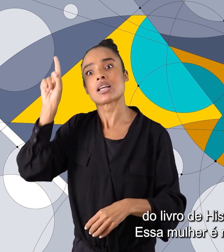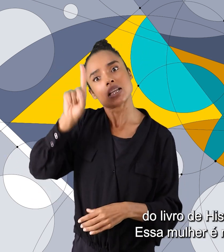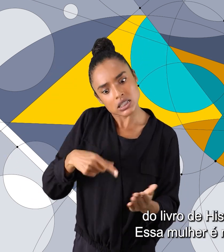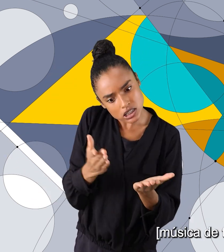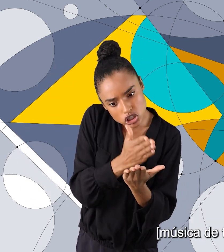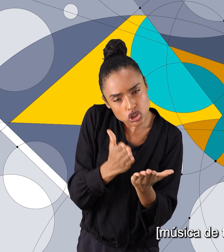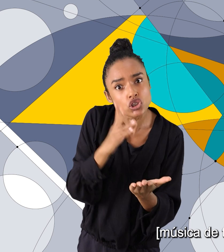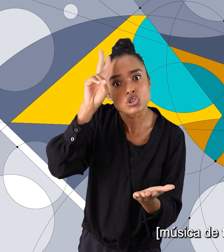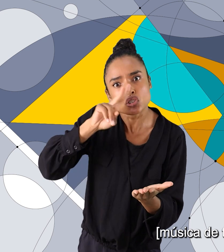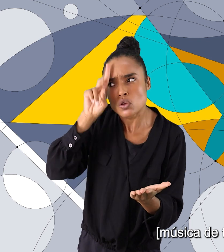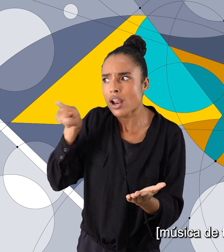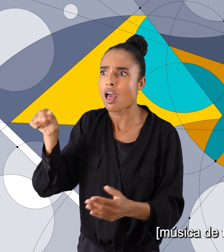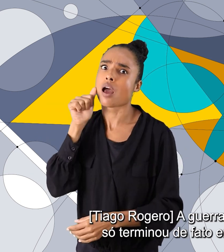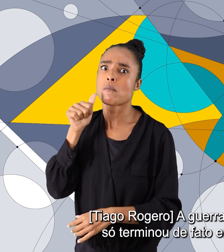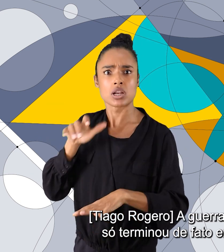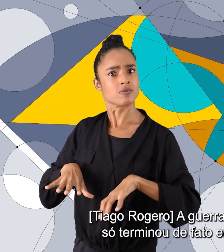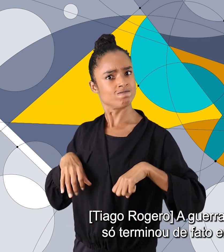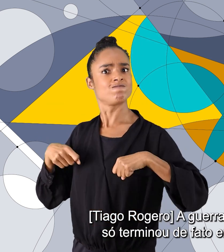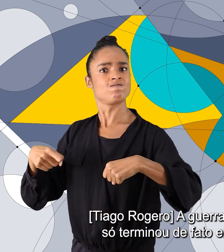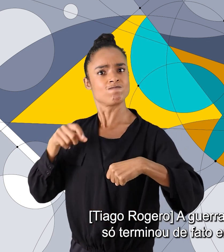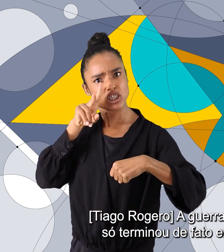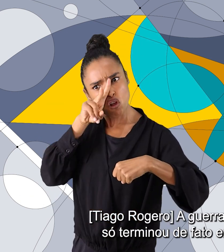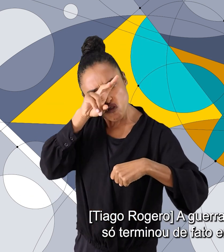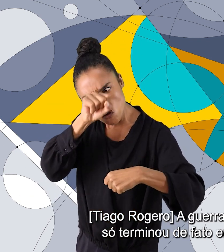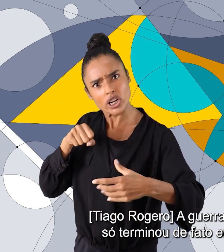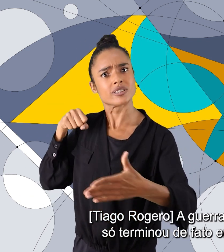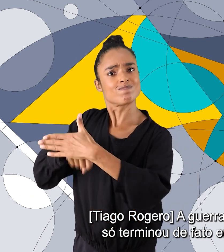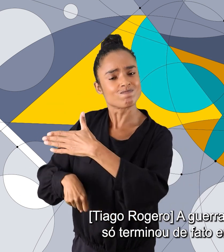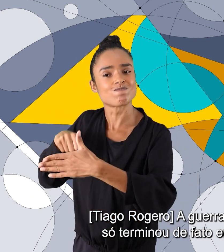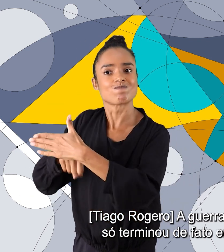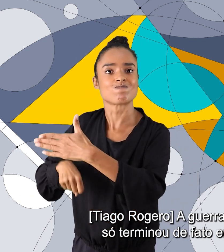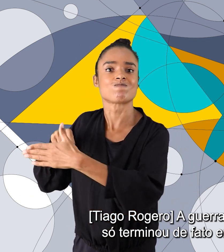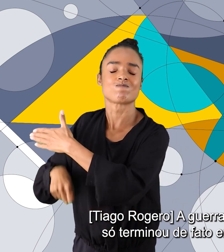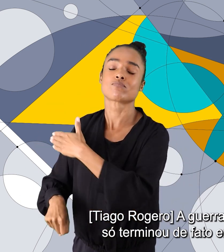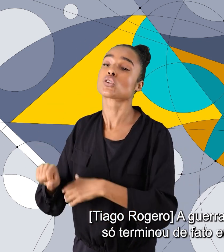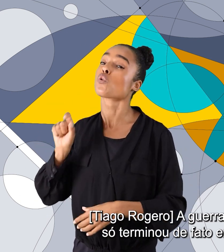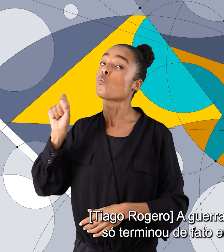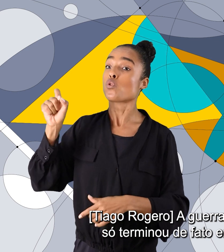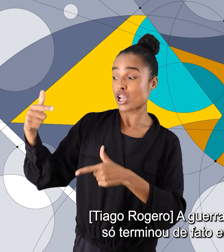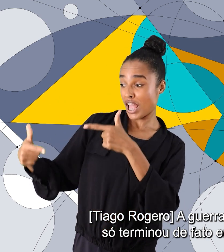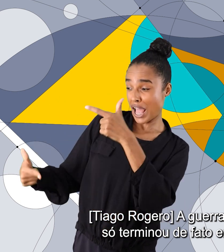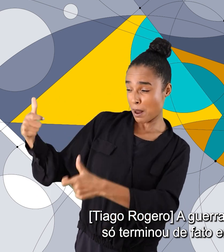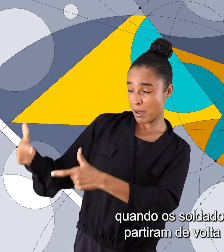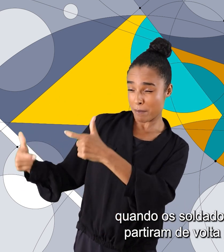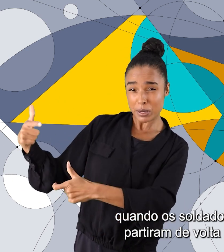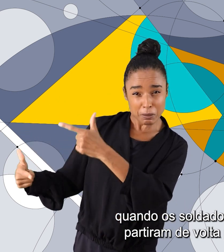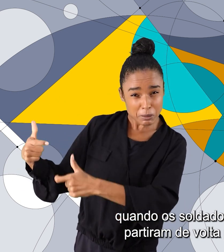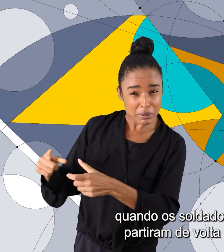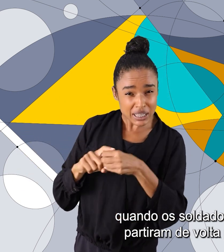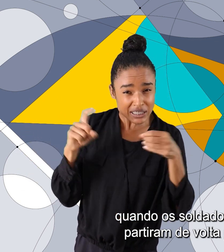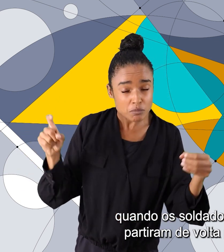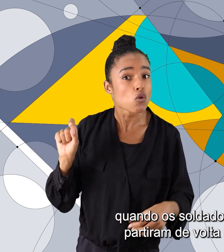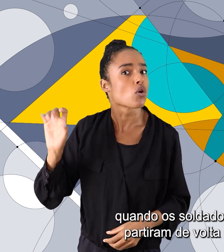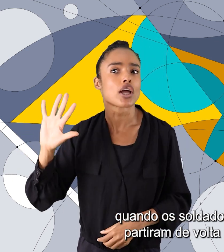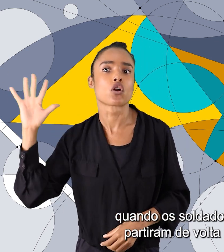muito forte. A Guerra da Independência só terminou de fato em julho de 23, quando os